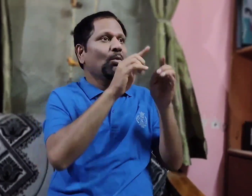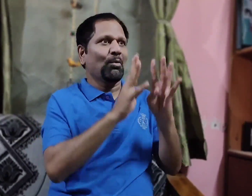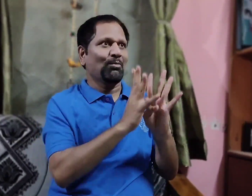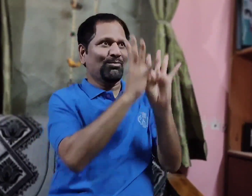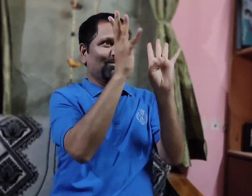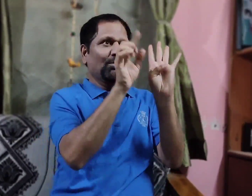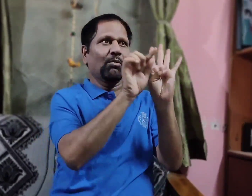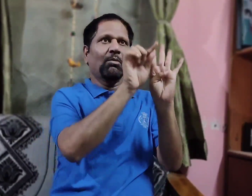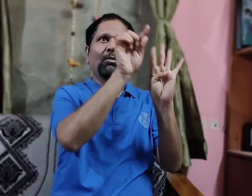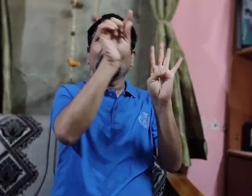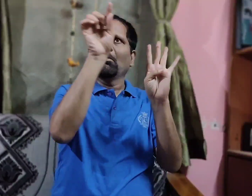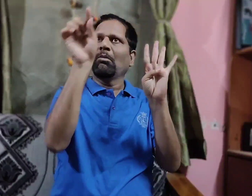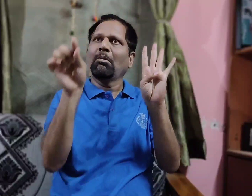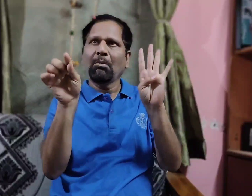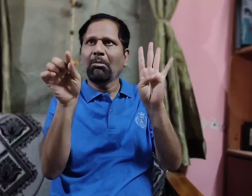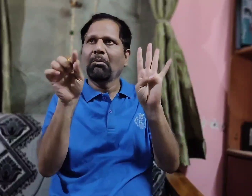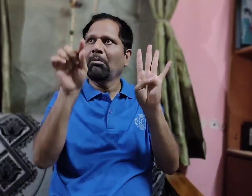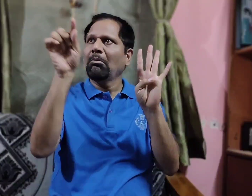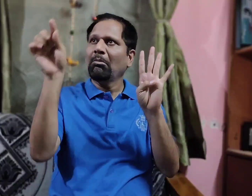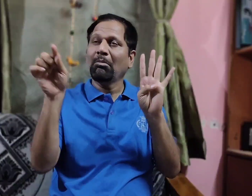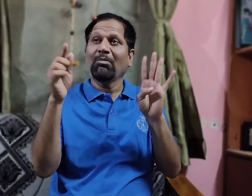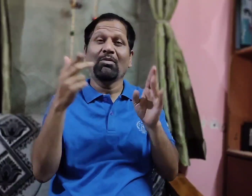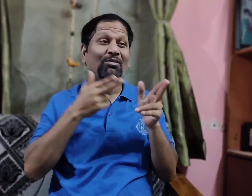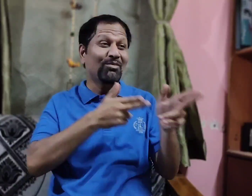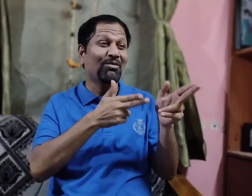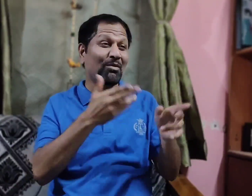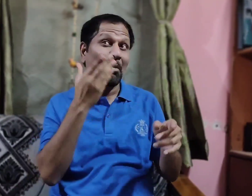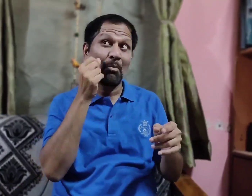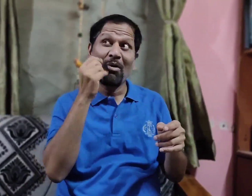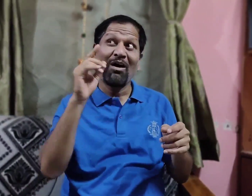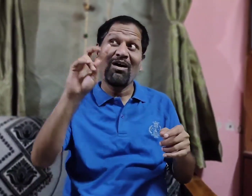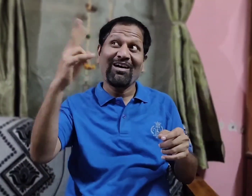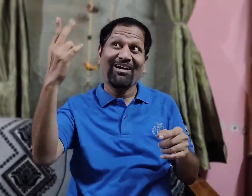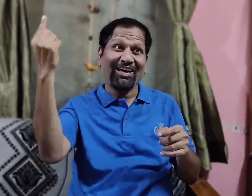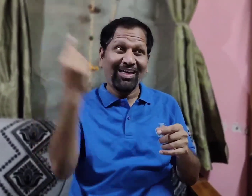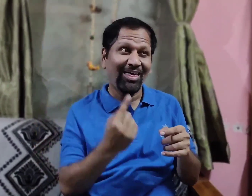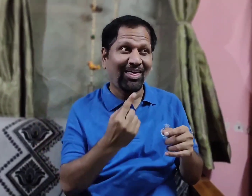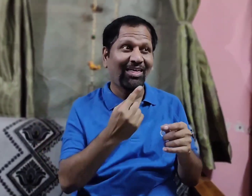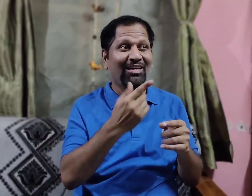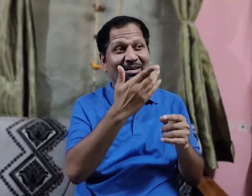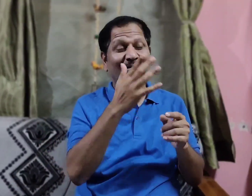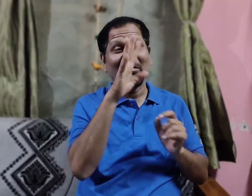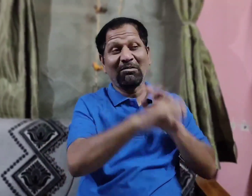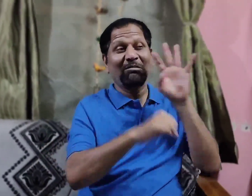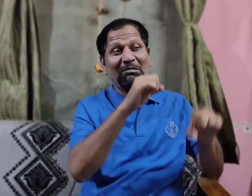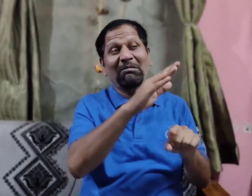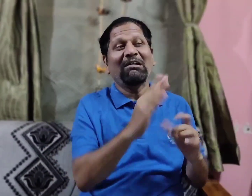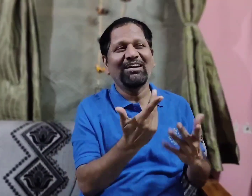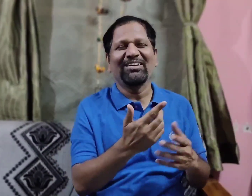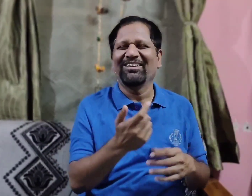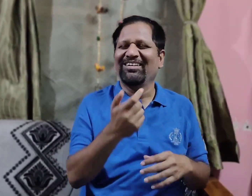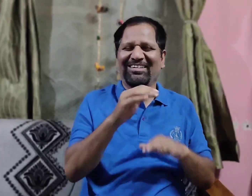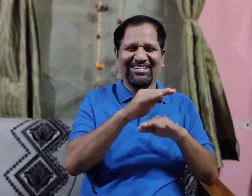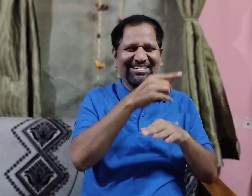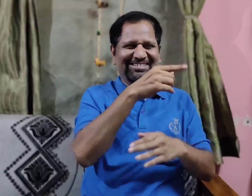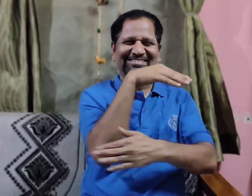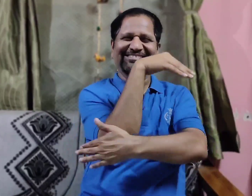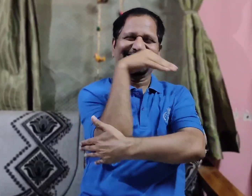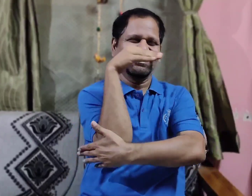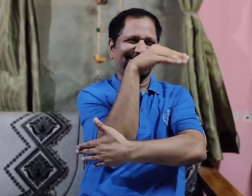लता किसी दिन बड़ी होगी, ऊपर चढ़ेगी, फिर इसका तना मोटा होगा, फिर ये अन्य पेड़ों पर अगर टिक जाएगी तो कोई भी शिकारी हमारा शिकार